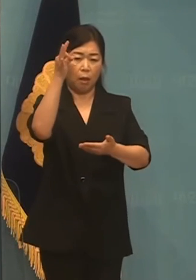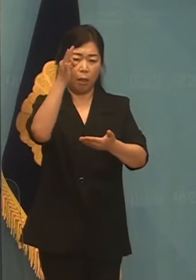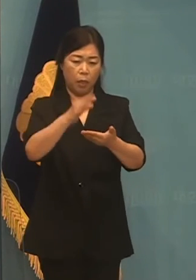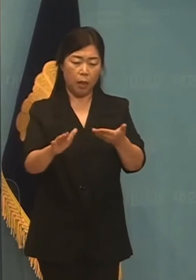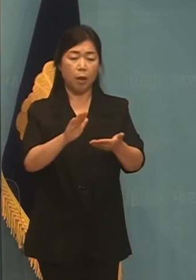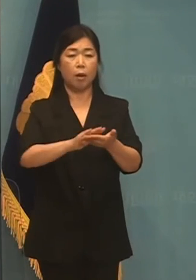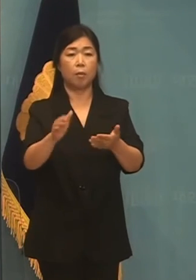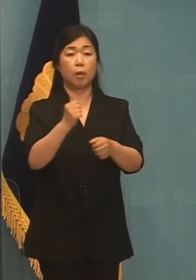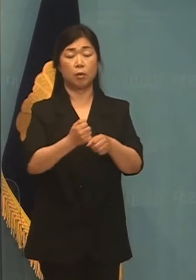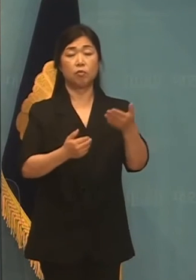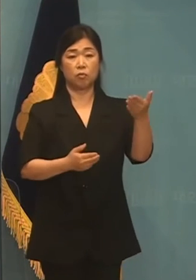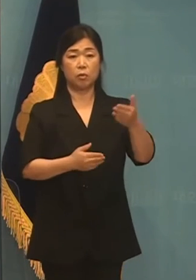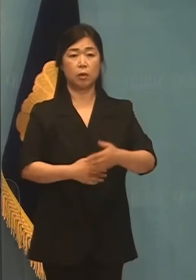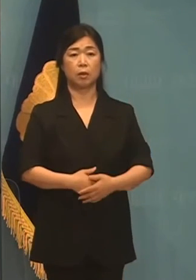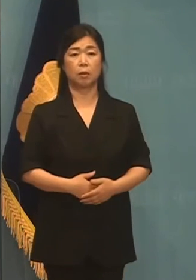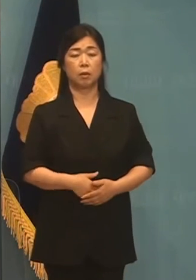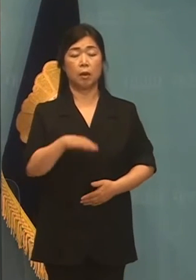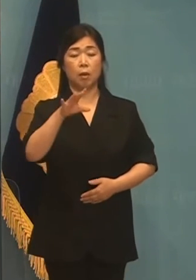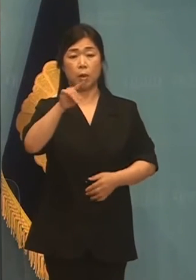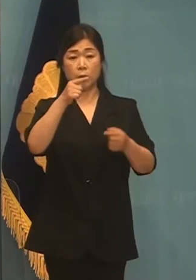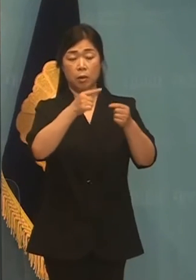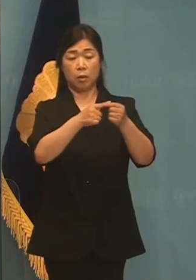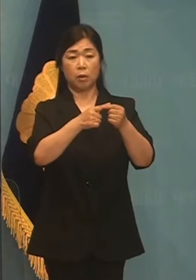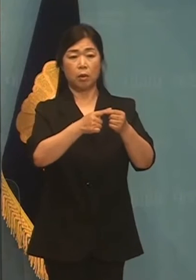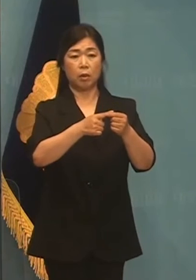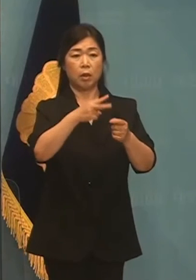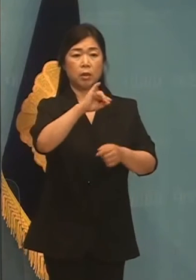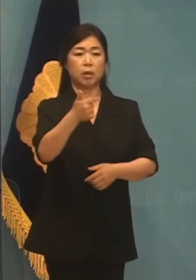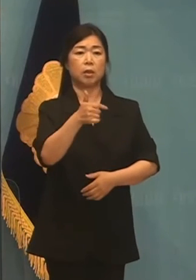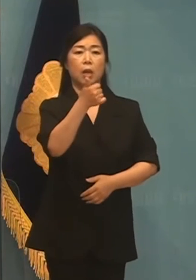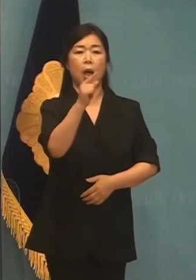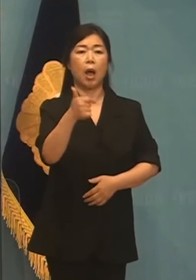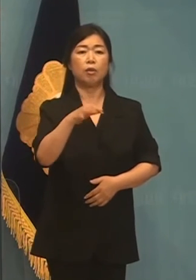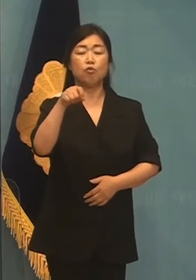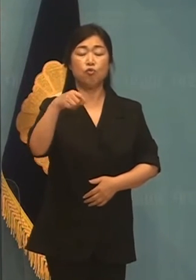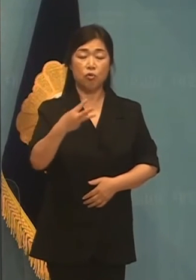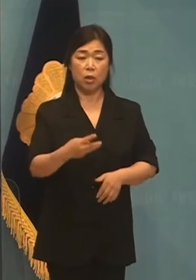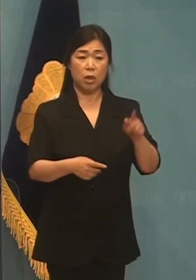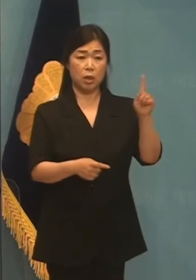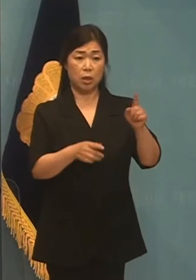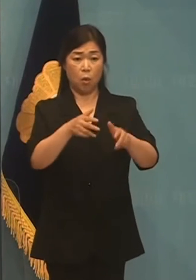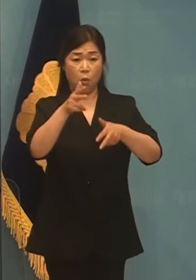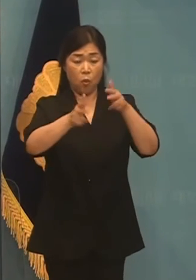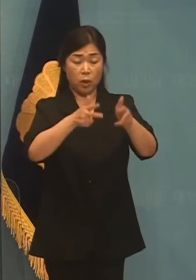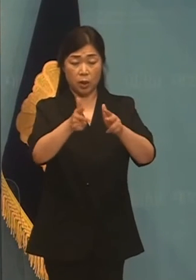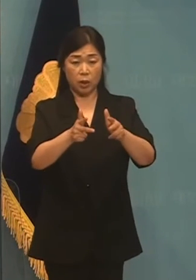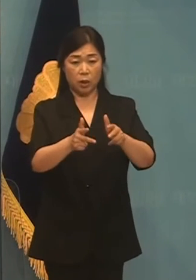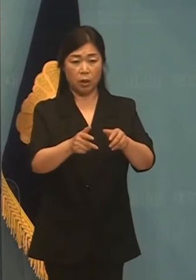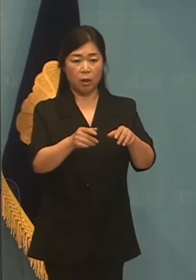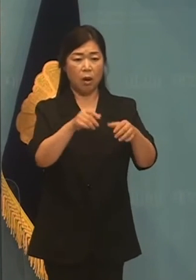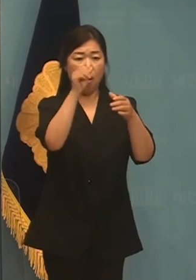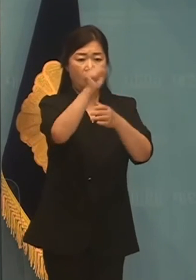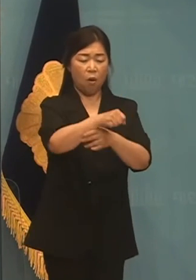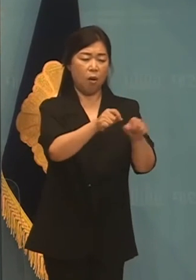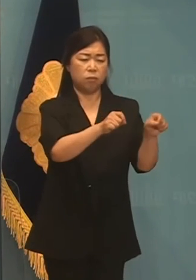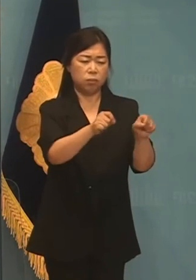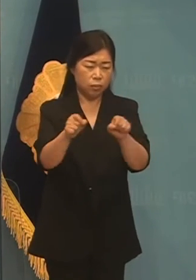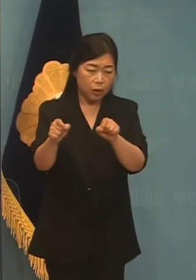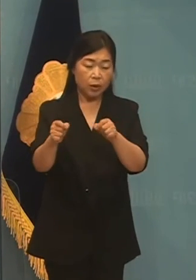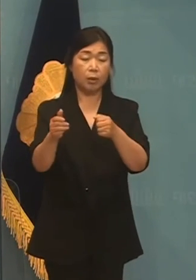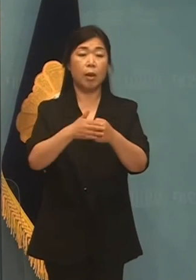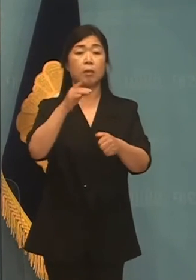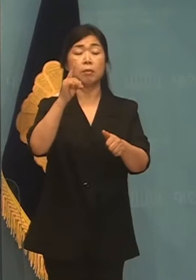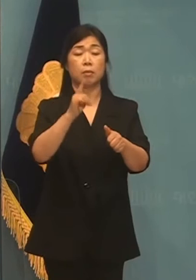있습니다. 먼저 신한울 1호기 운영 허가 지연으로